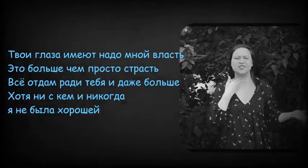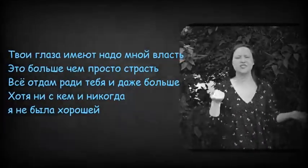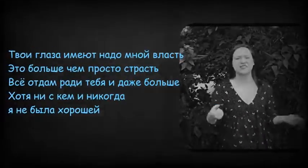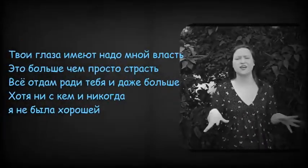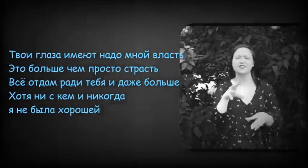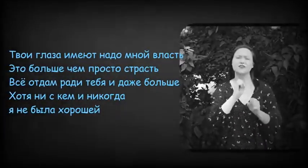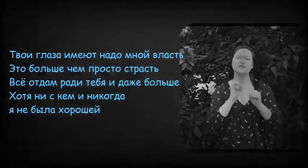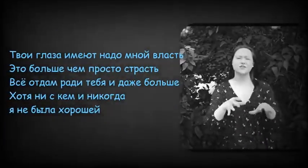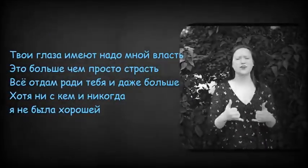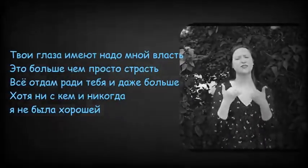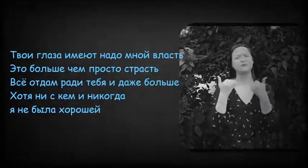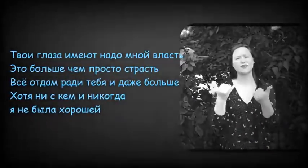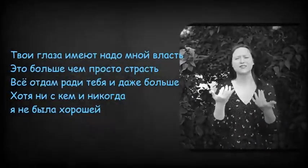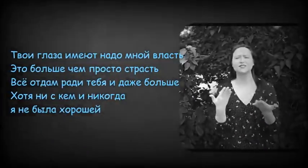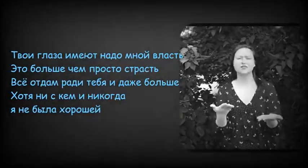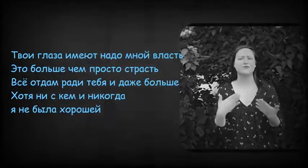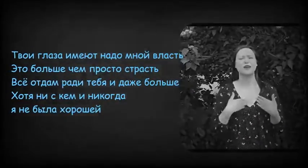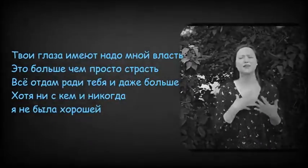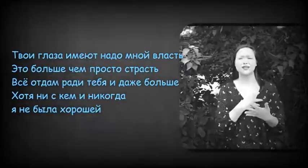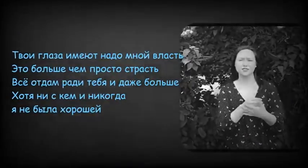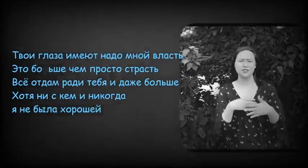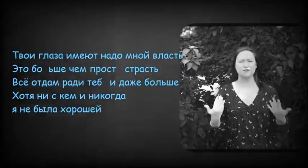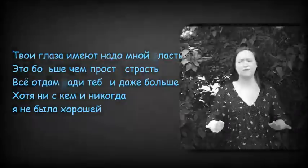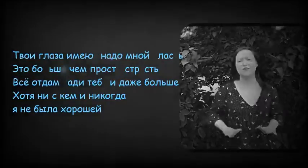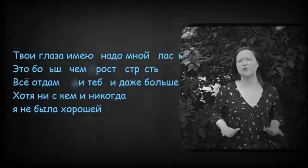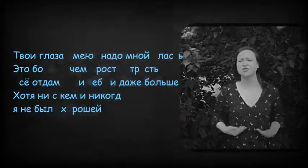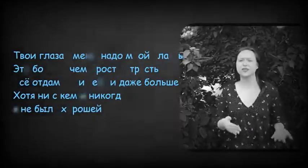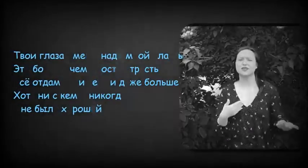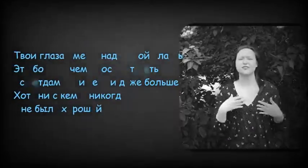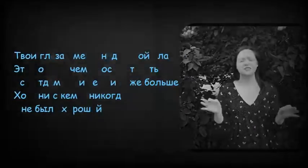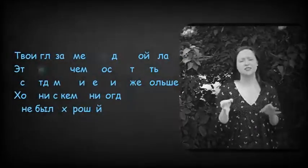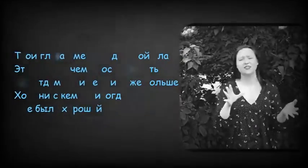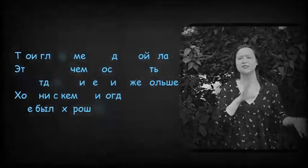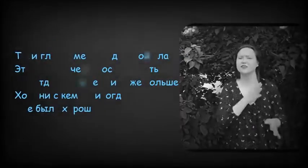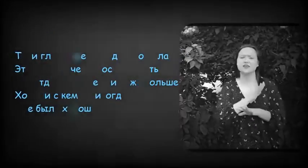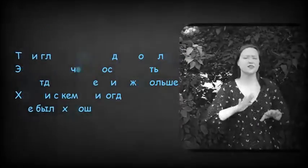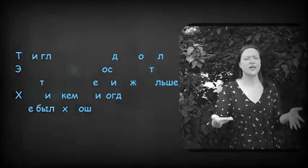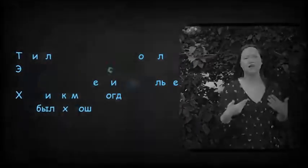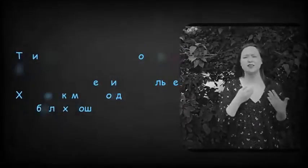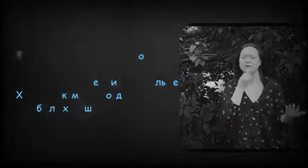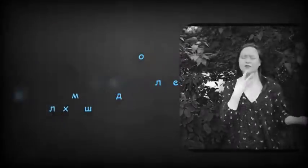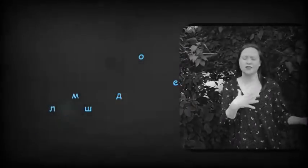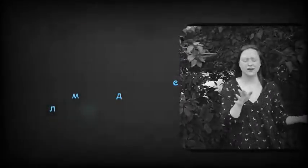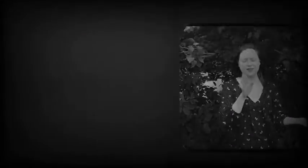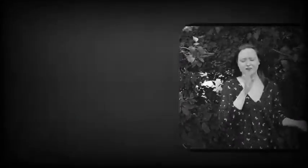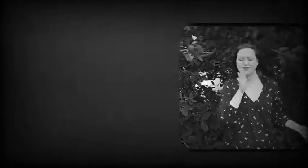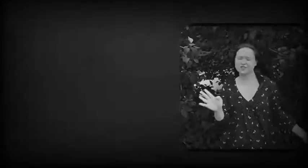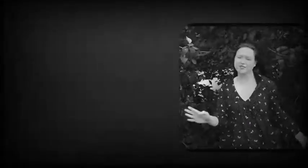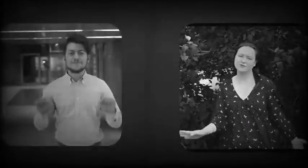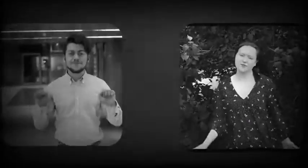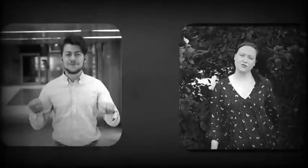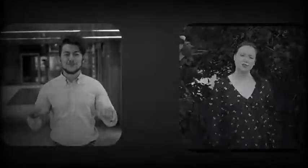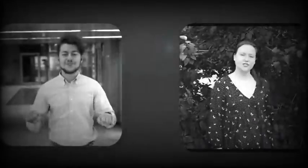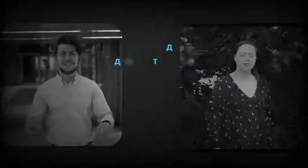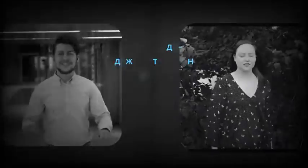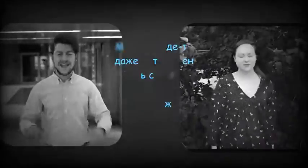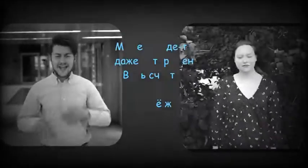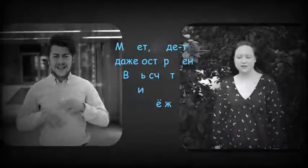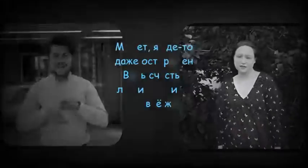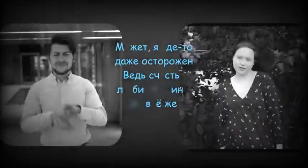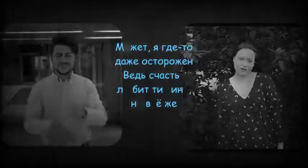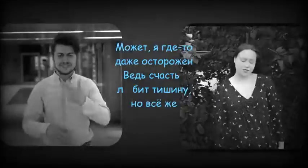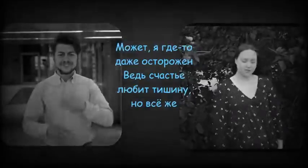просто страсть. Все отдам ради тебя и даже больше. Тебя ни с кем и никогда я не была хорошей. Может,